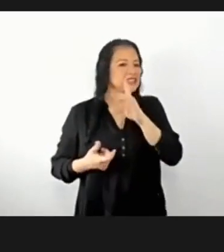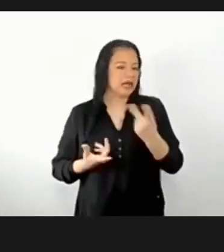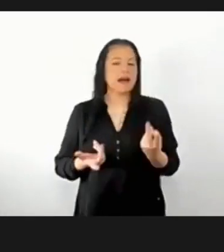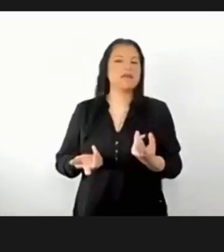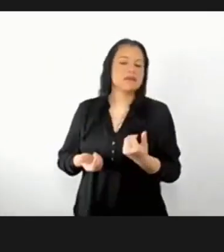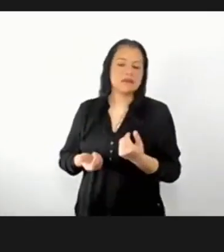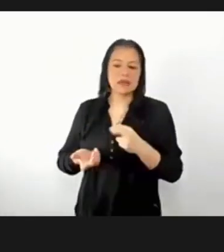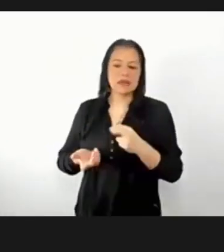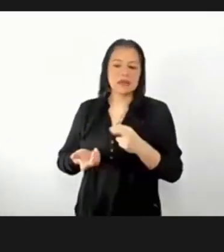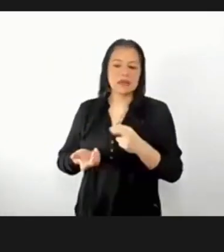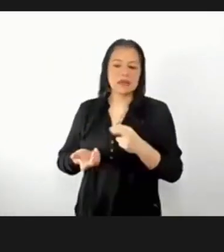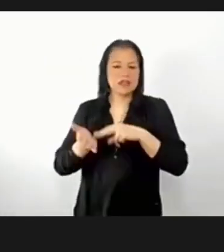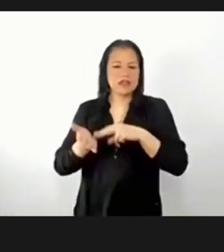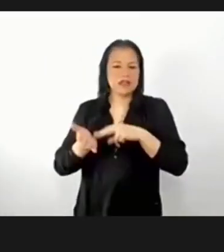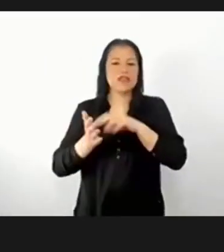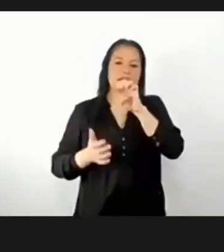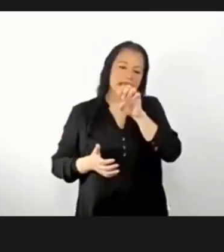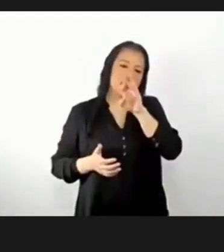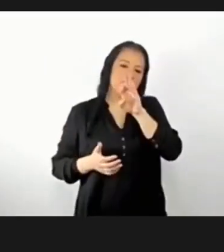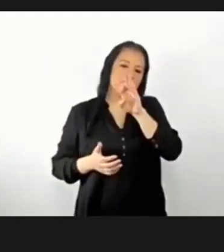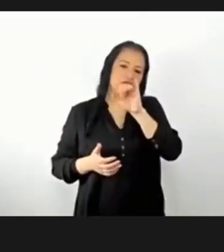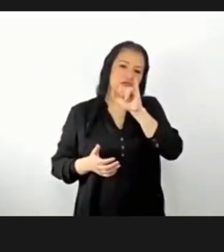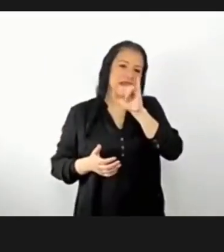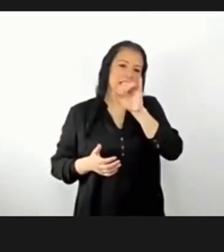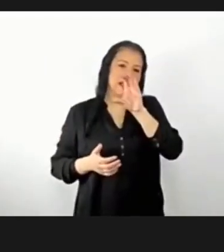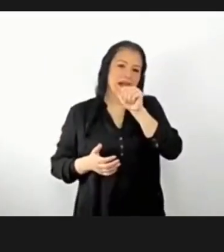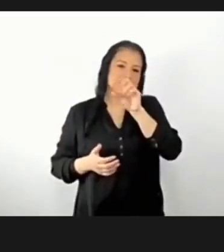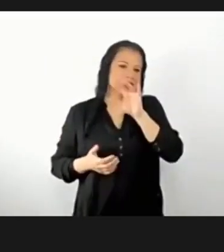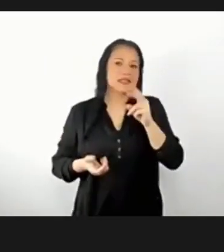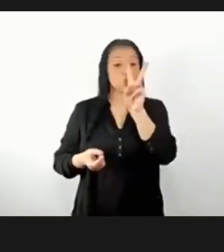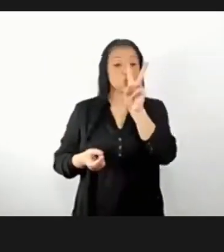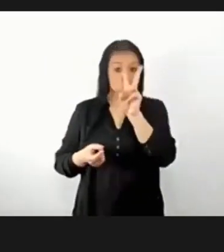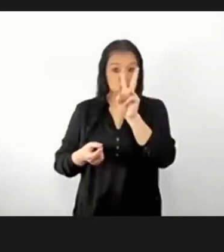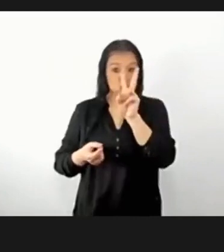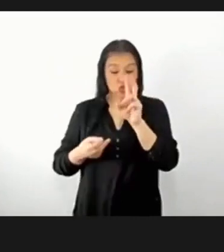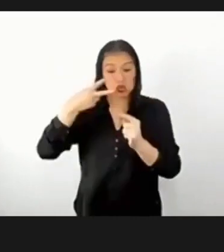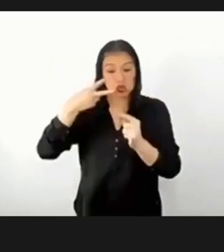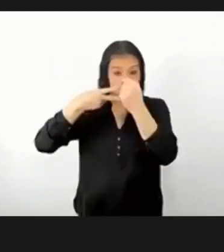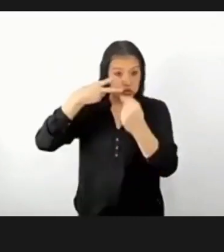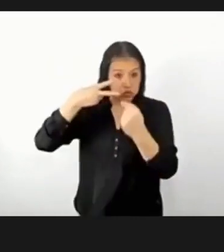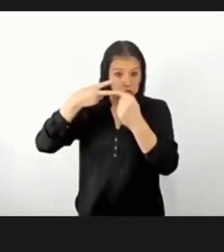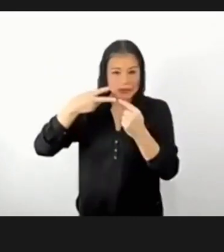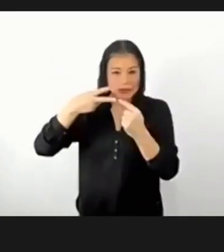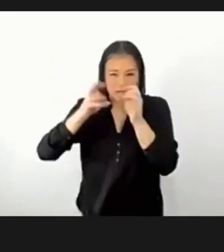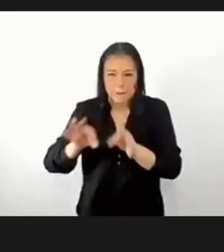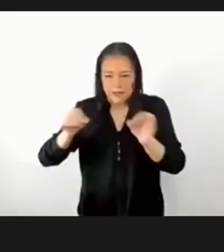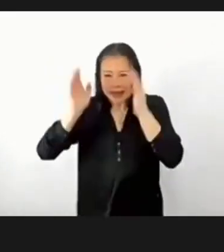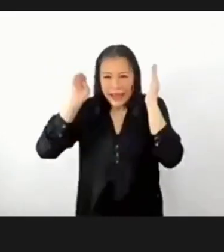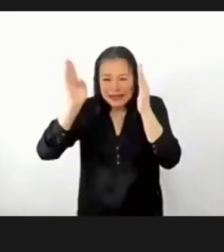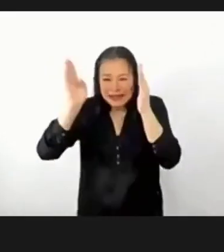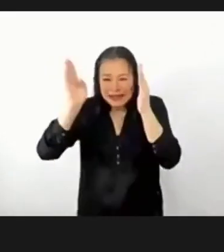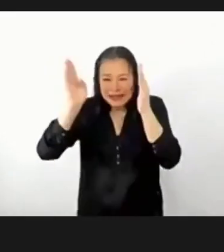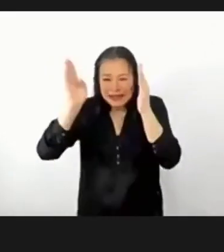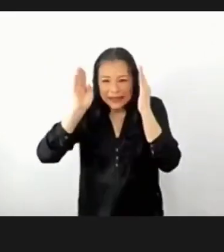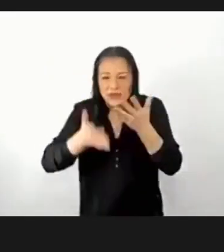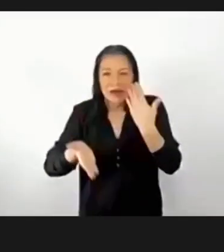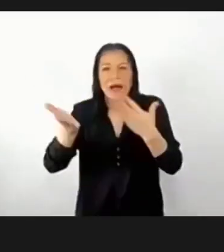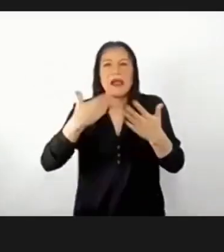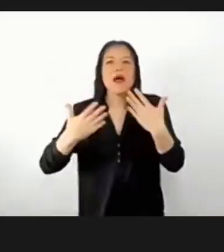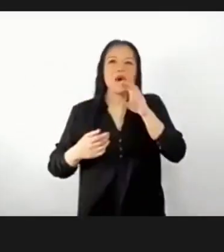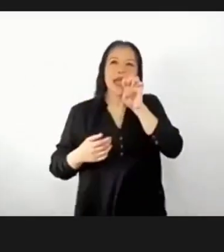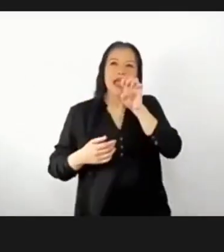vacunas tienen dos tipos de eficacia y esto es importantísimo que cuando ustedes escuchen o alguien les hable de la eficacia